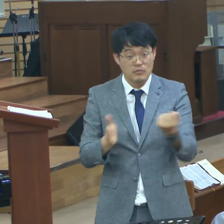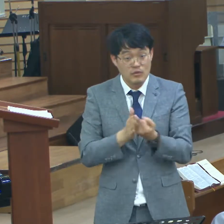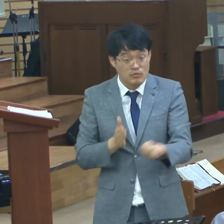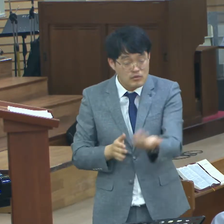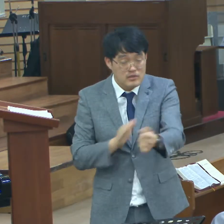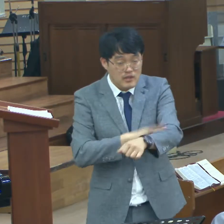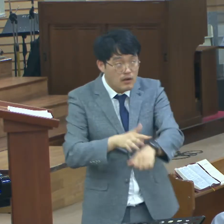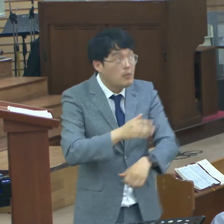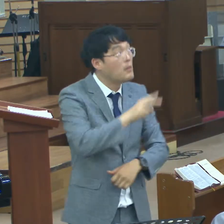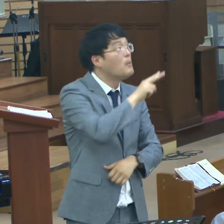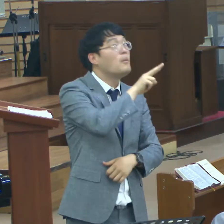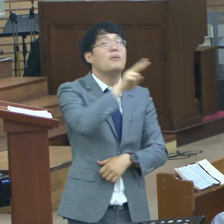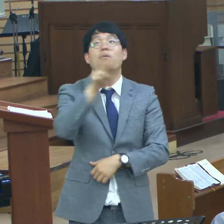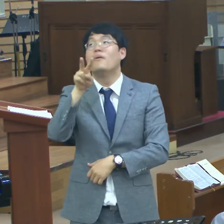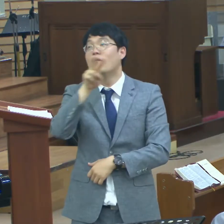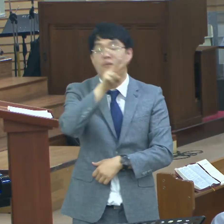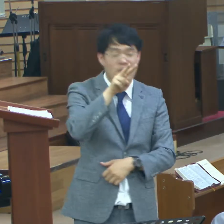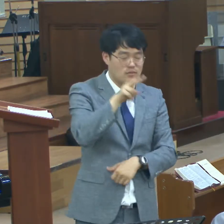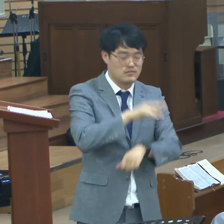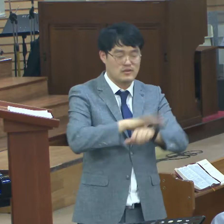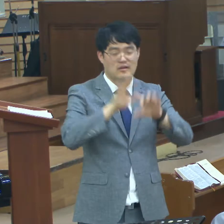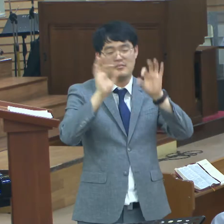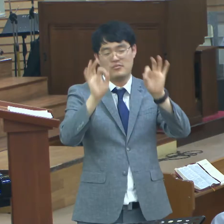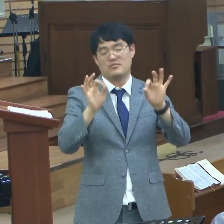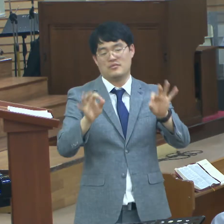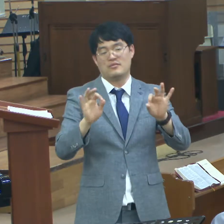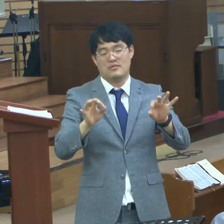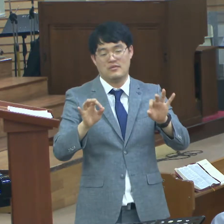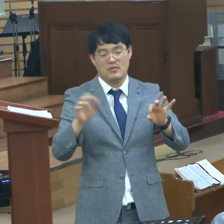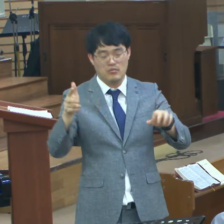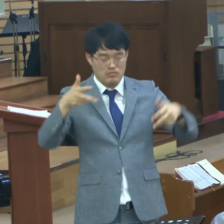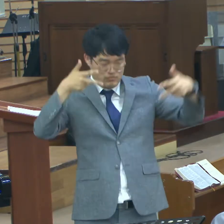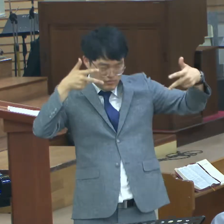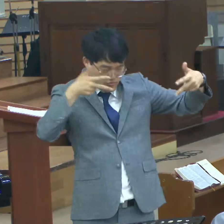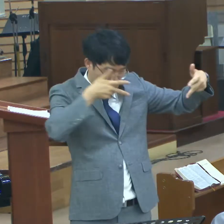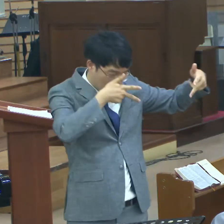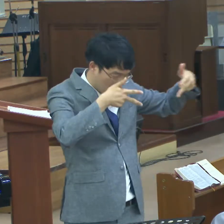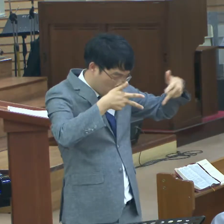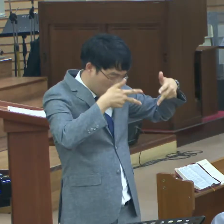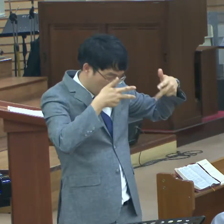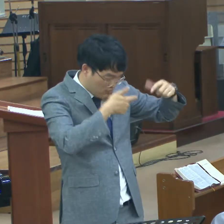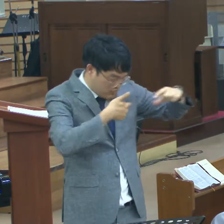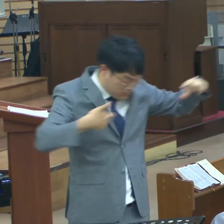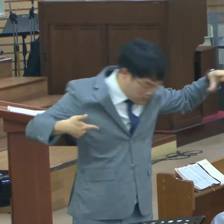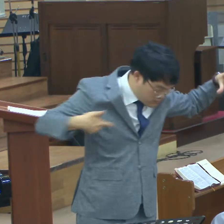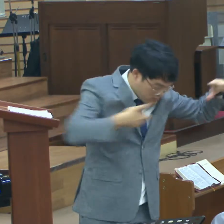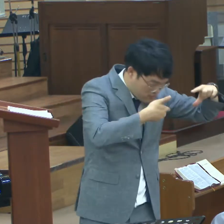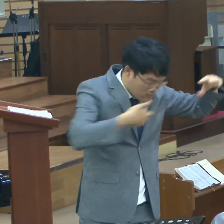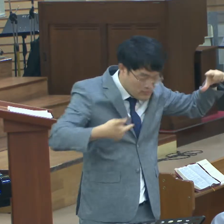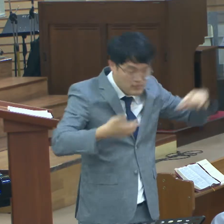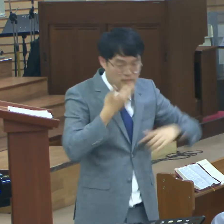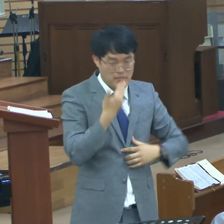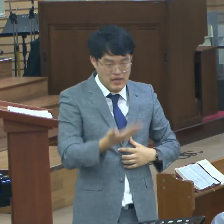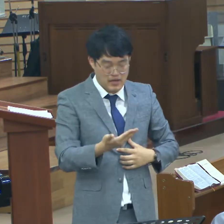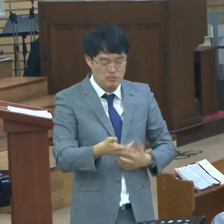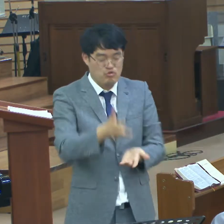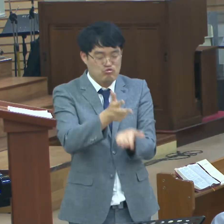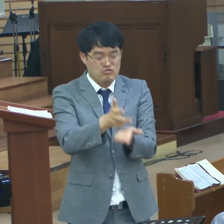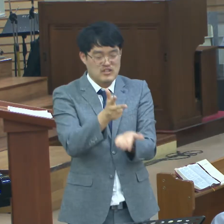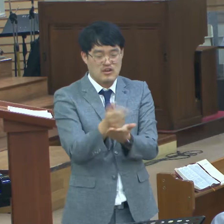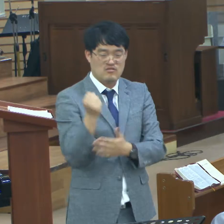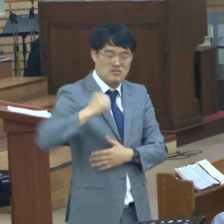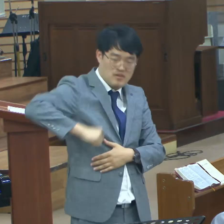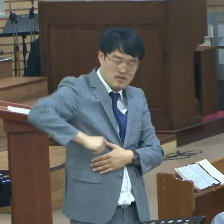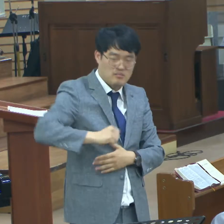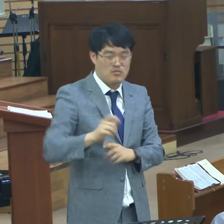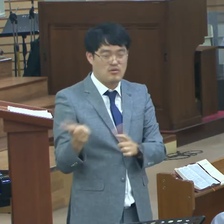이렇게 보시라고요. 뭐 안 찍히는 것 같아도 줌으로 잡아가지고 딱 찍기 때문에 뭐 주차 위반, 정차 위반 얼마나